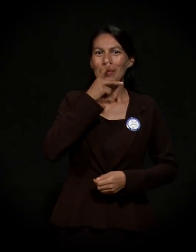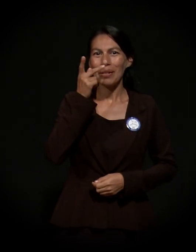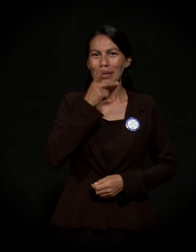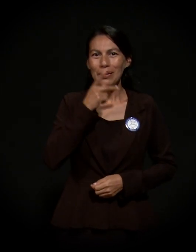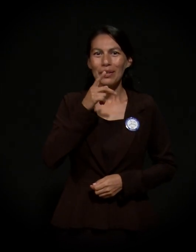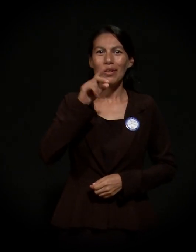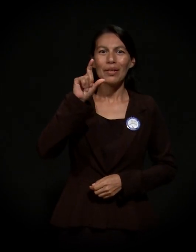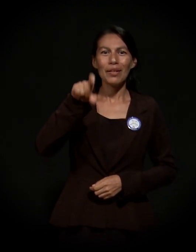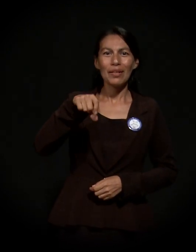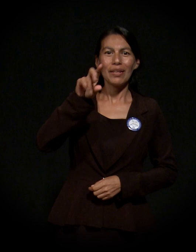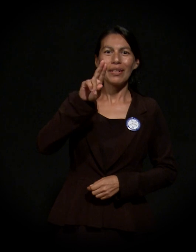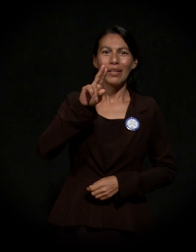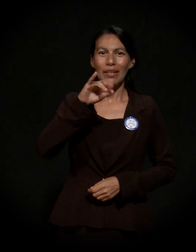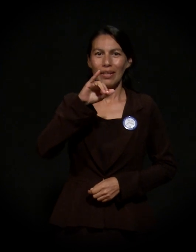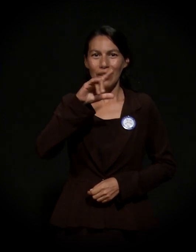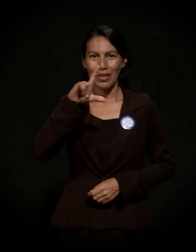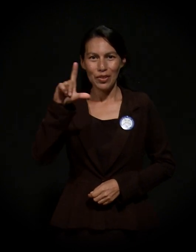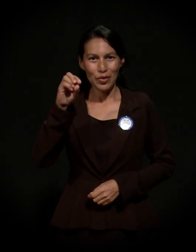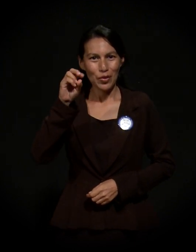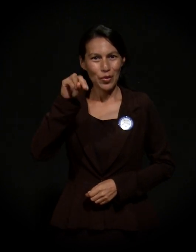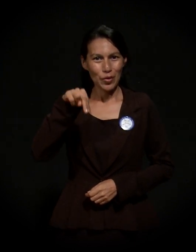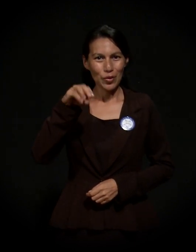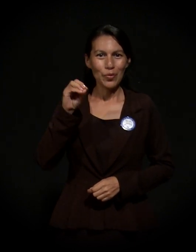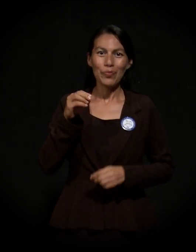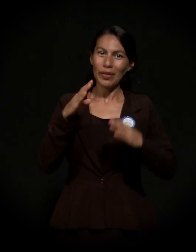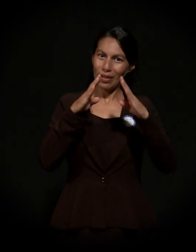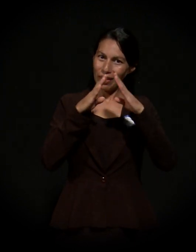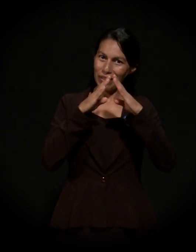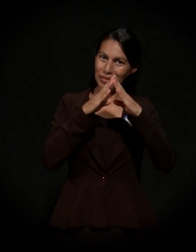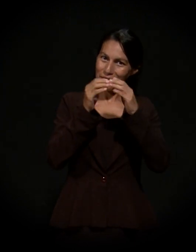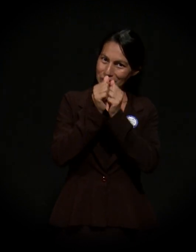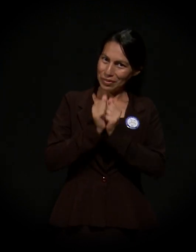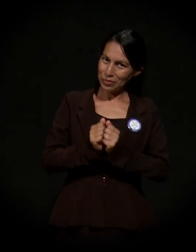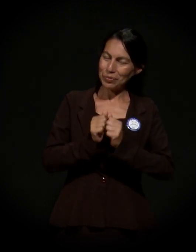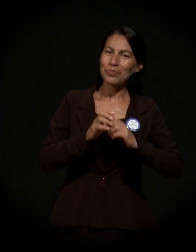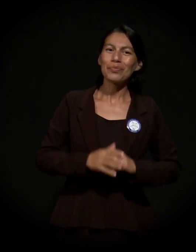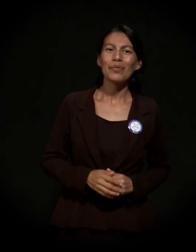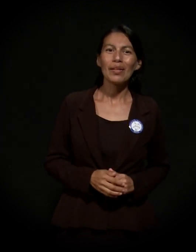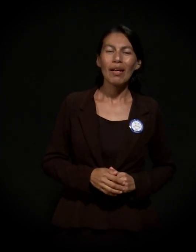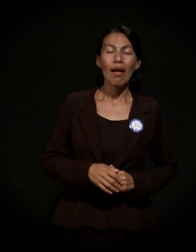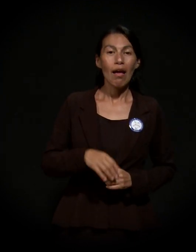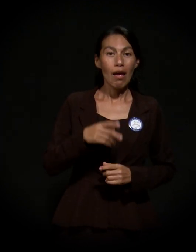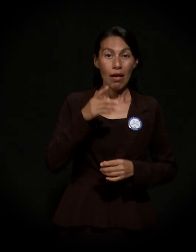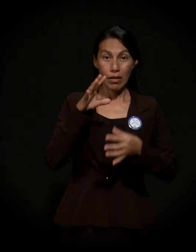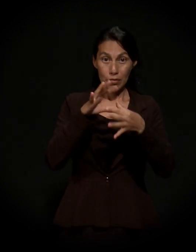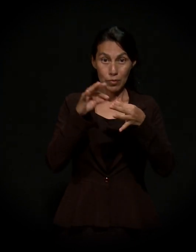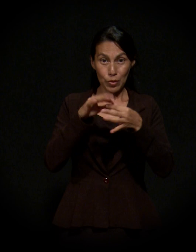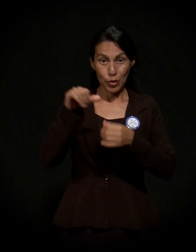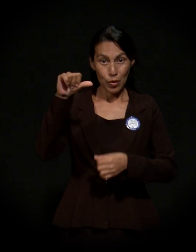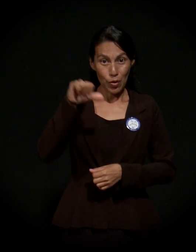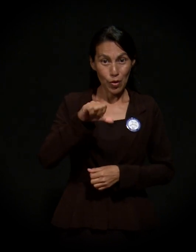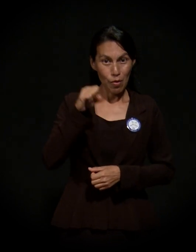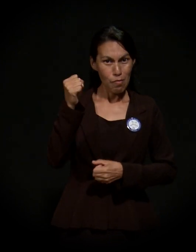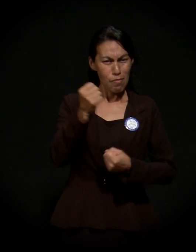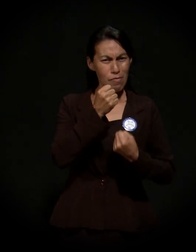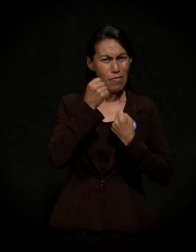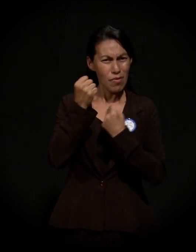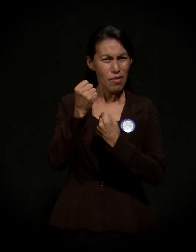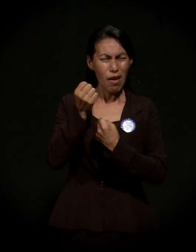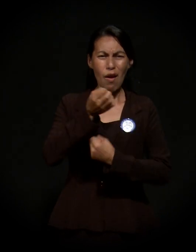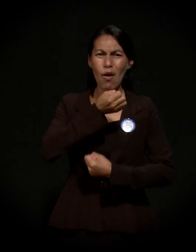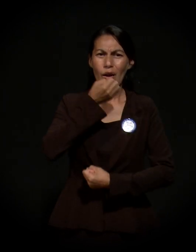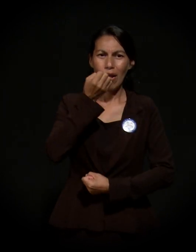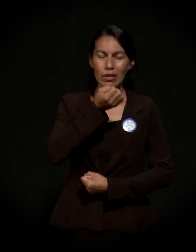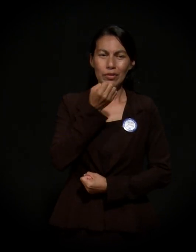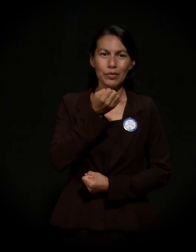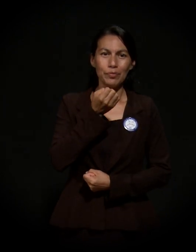para poder hablar con ustedes del poder de la oración. Jesús nos